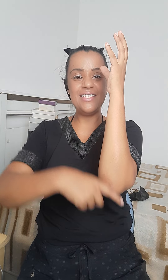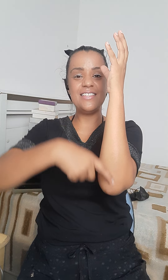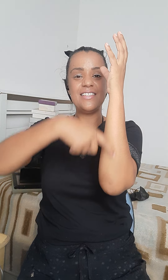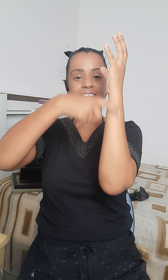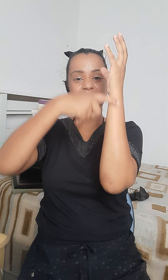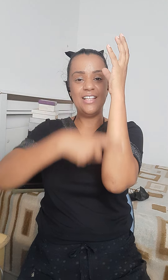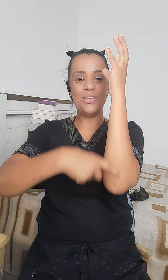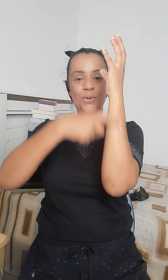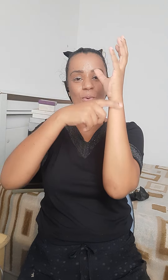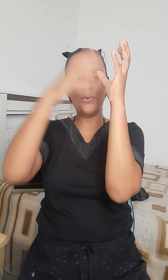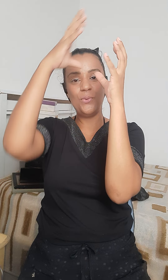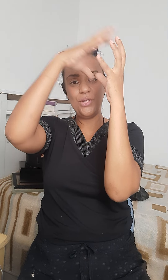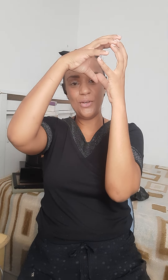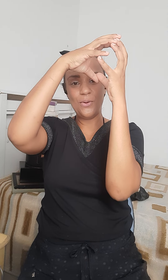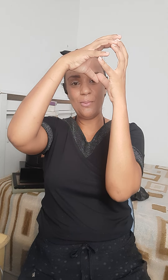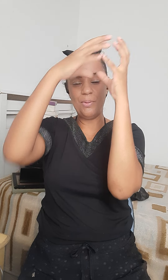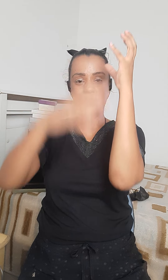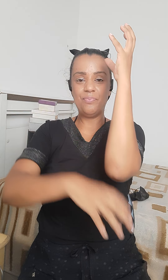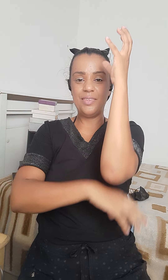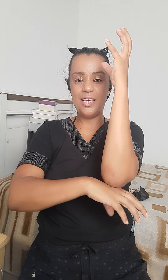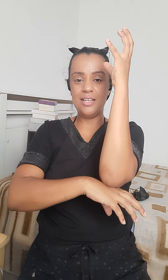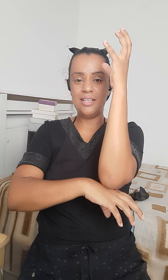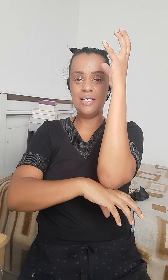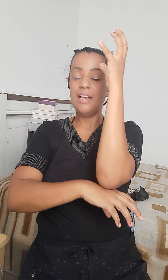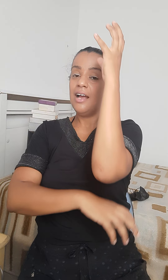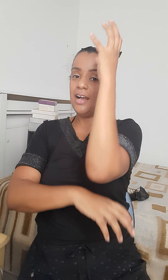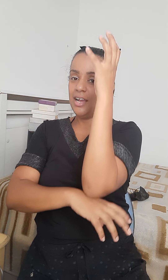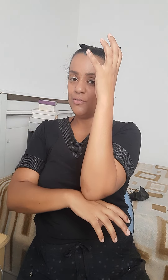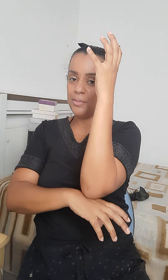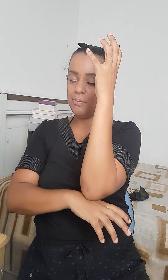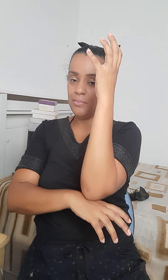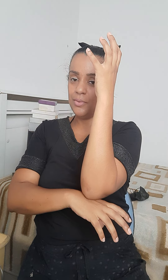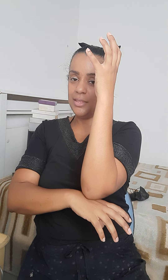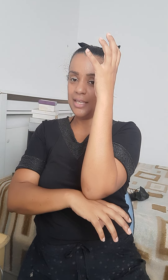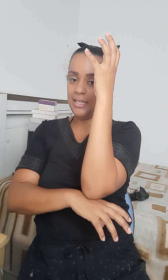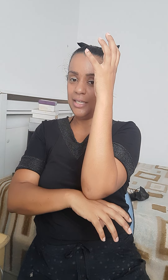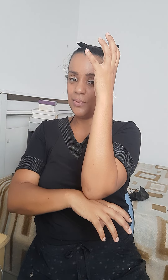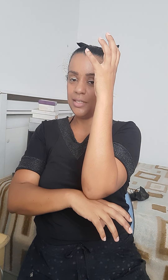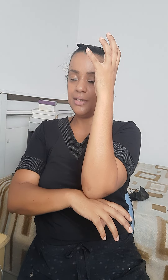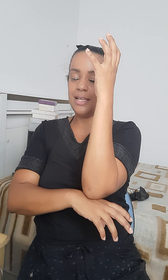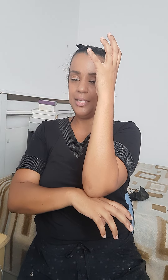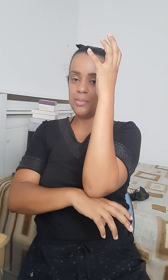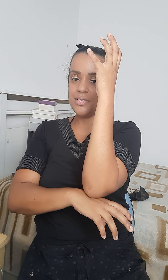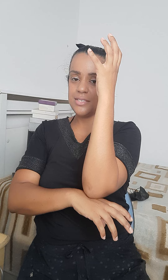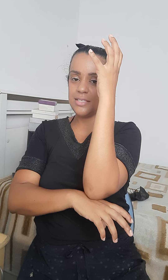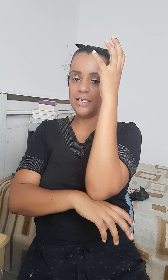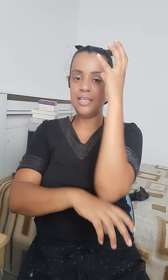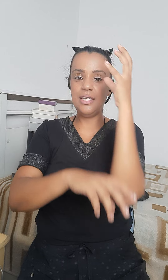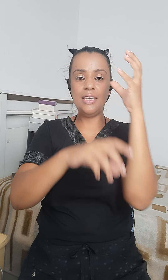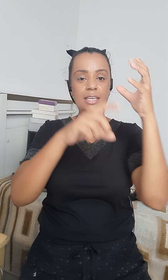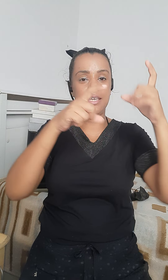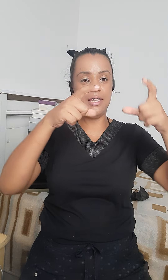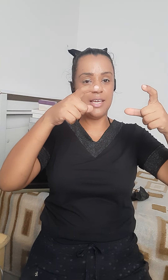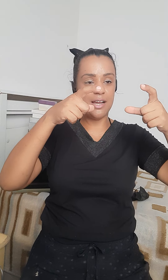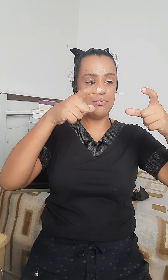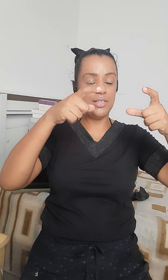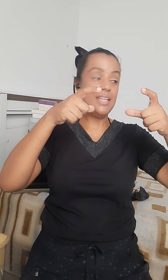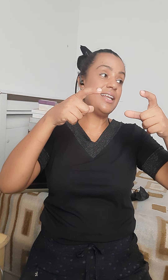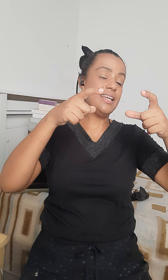Raiz, tronco e copa, tá? Árvore na língua, na Libras, e árvore lá